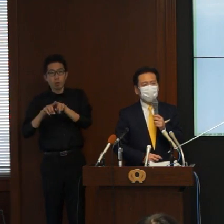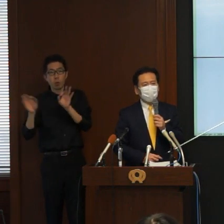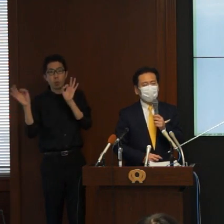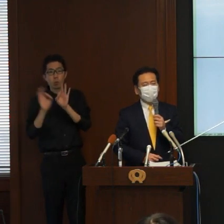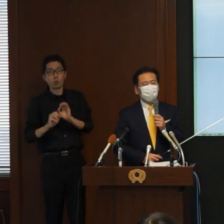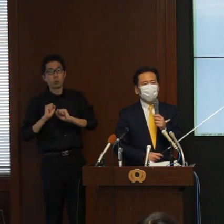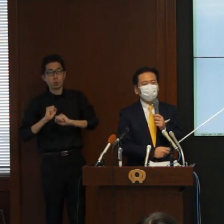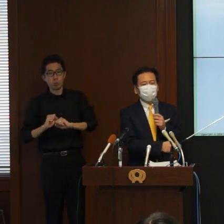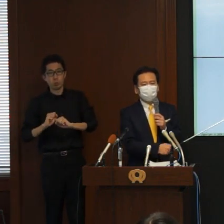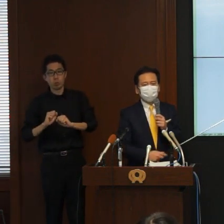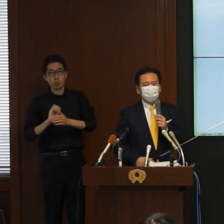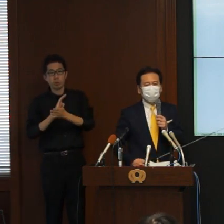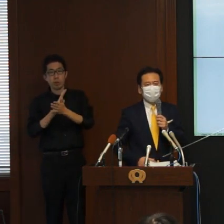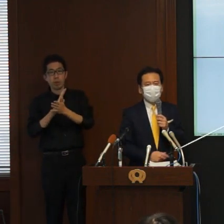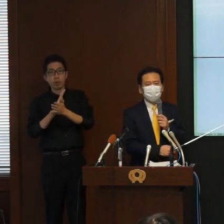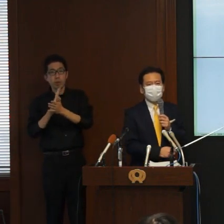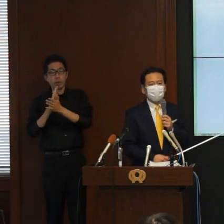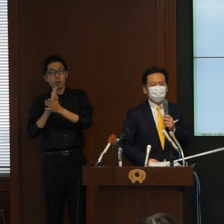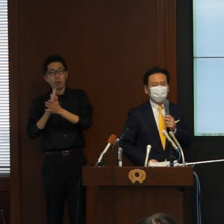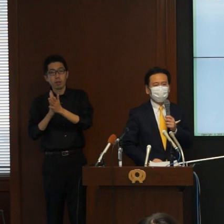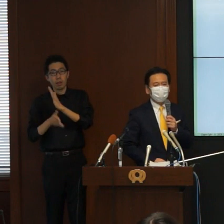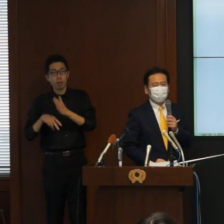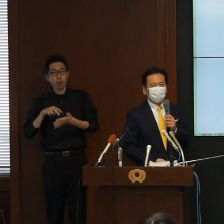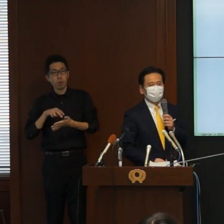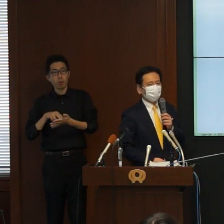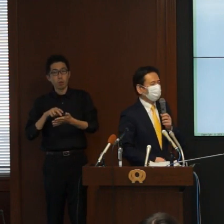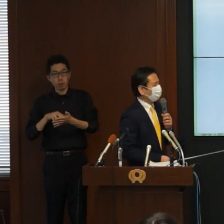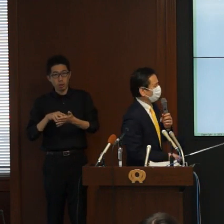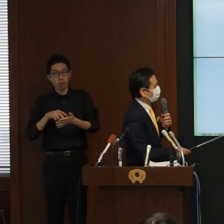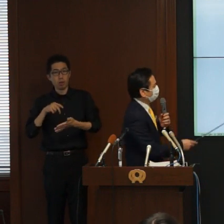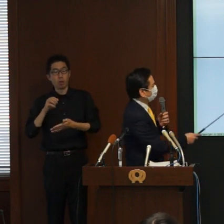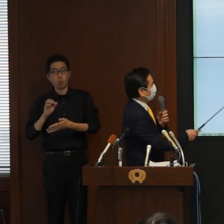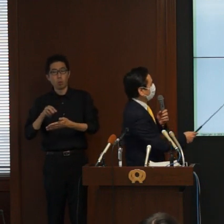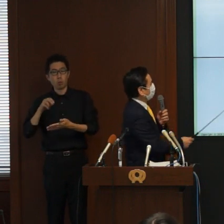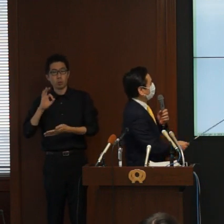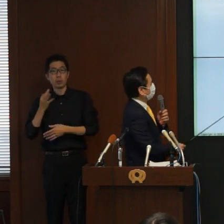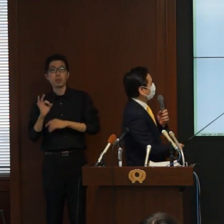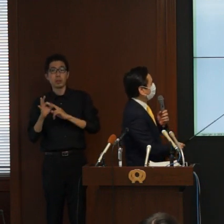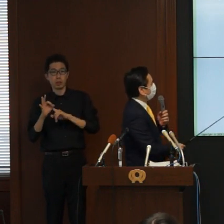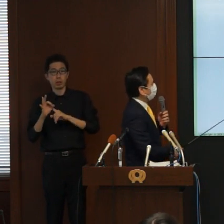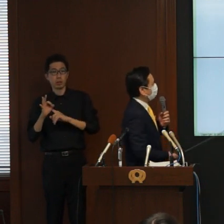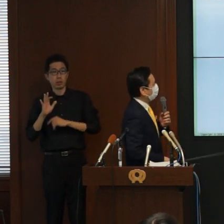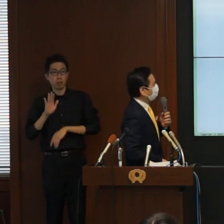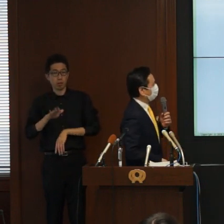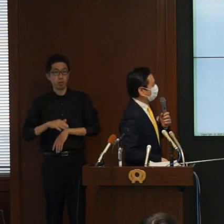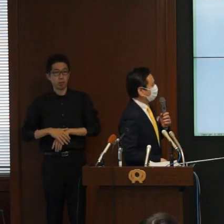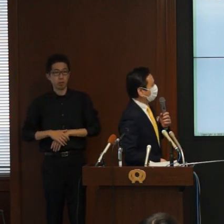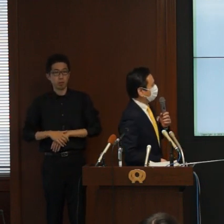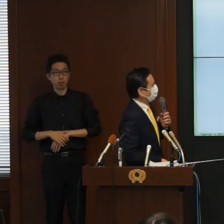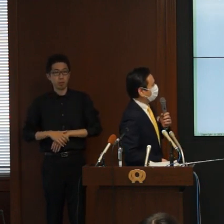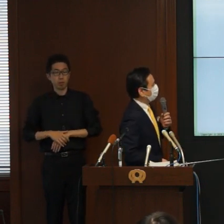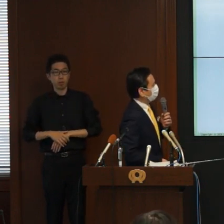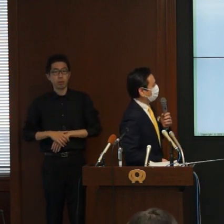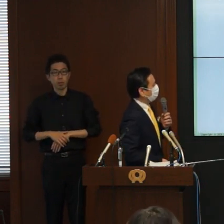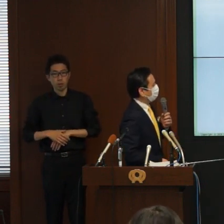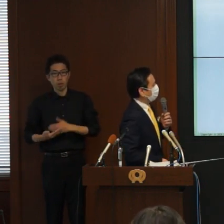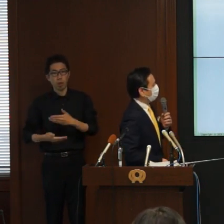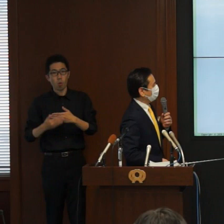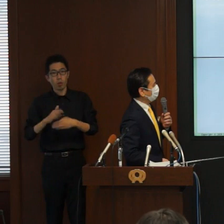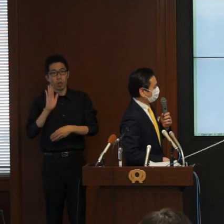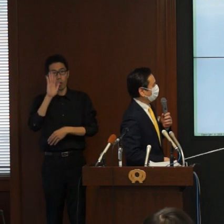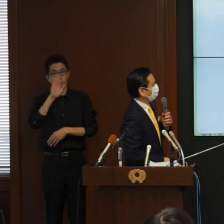分県として行ってこいという資金を持っていただいたらいいと思います。で、補正後の予算額は5520億